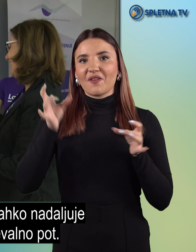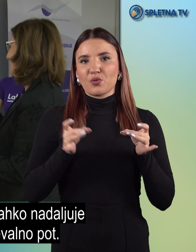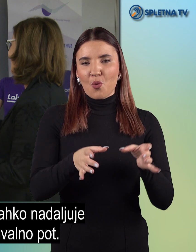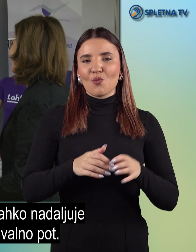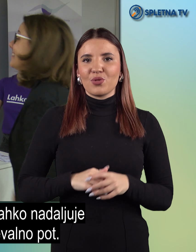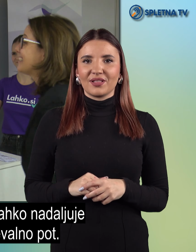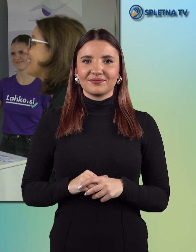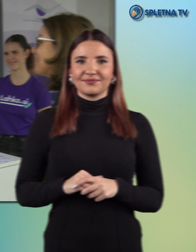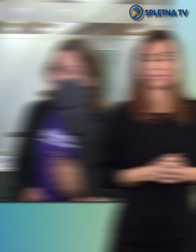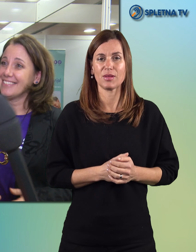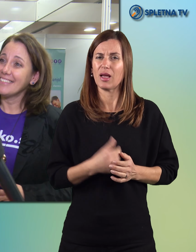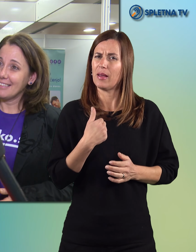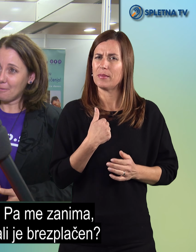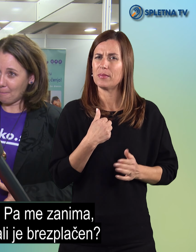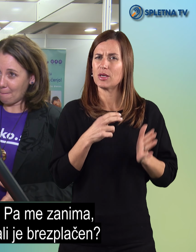izobraževalno pot.